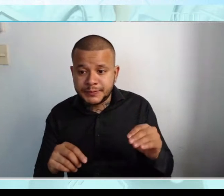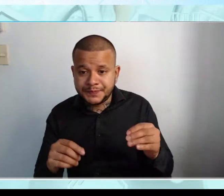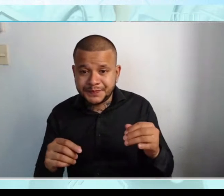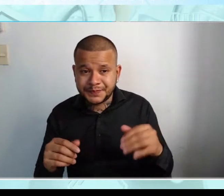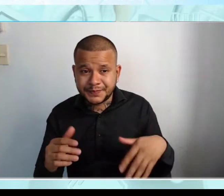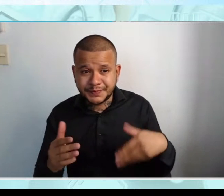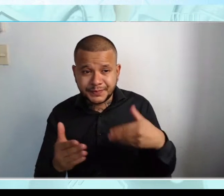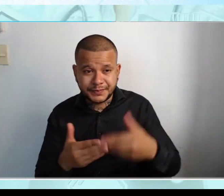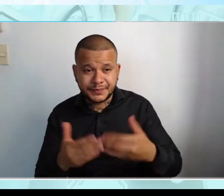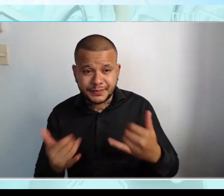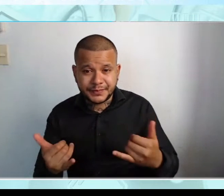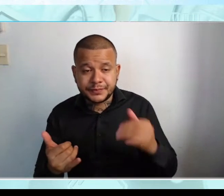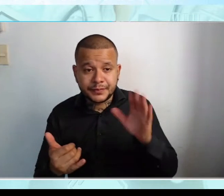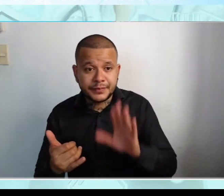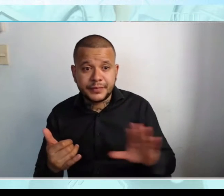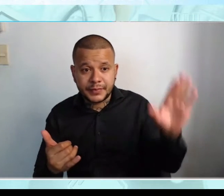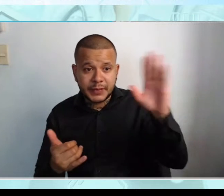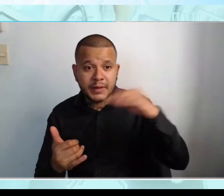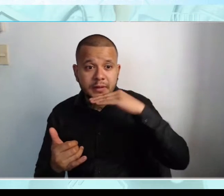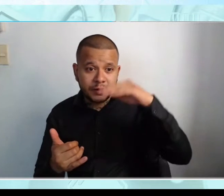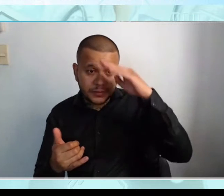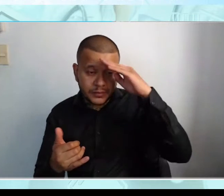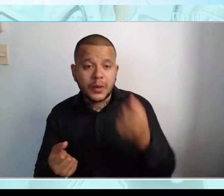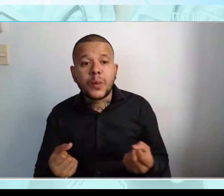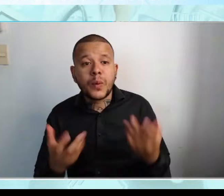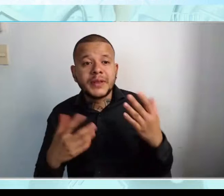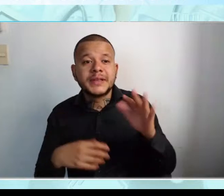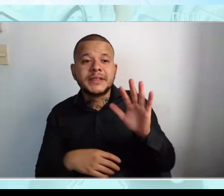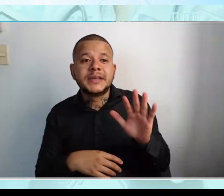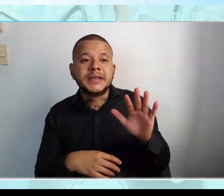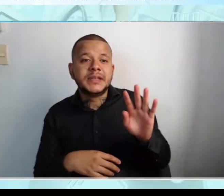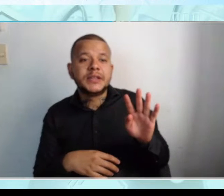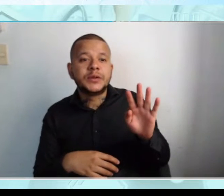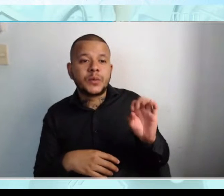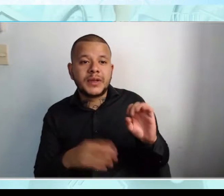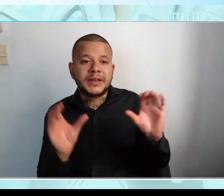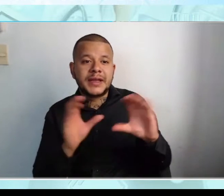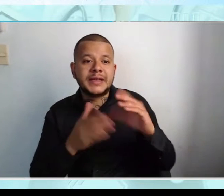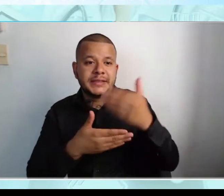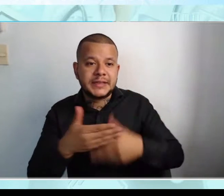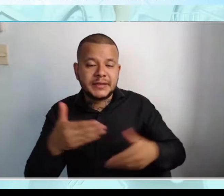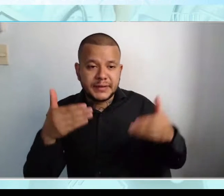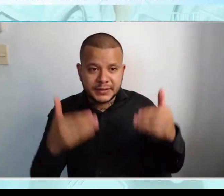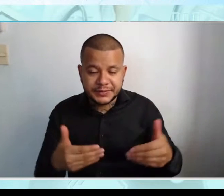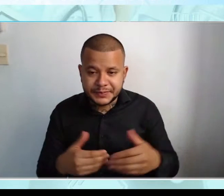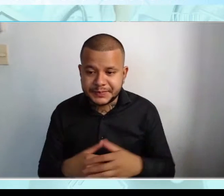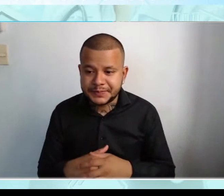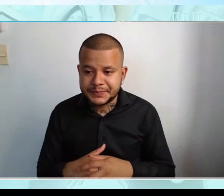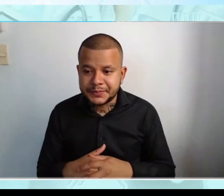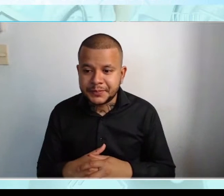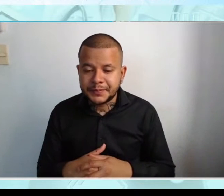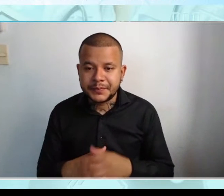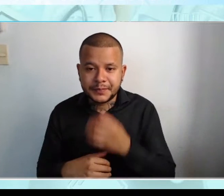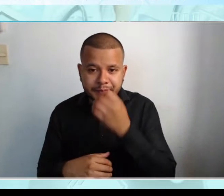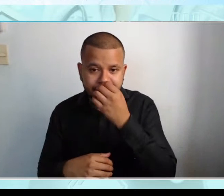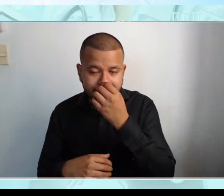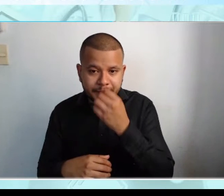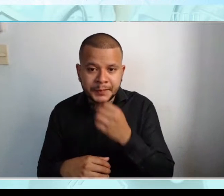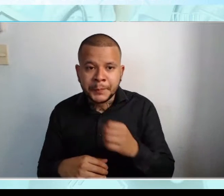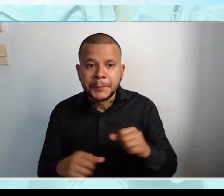hoy, en el departamento de Antioquia se han hecho 540 certificaciones. Tenemos un potencial de